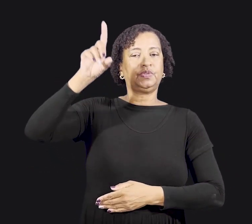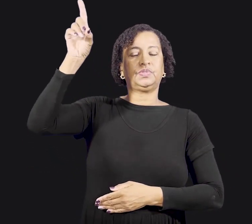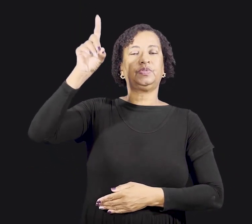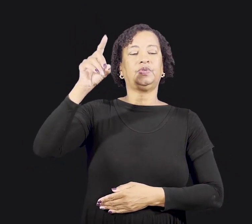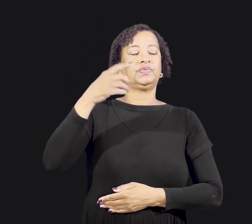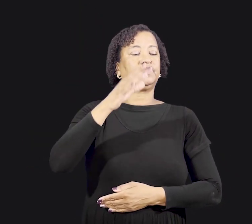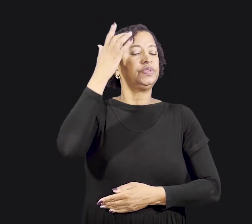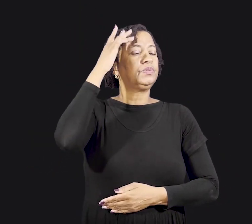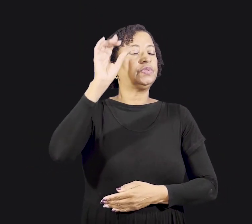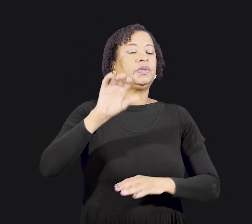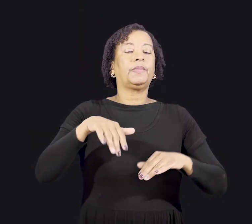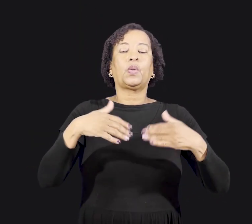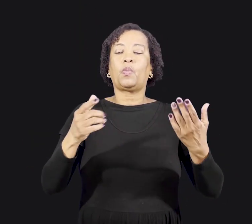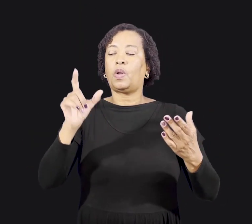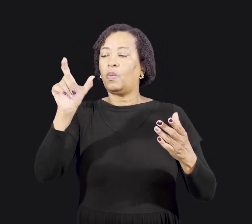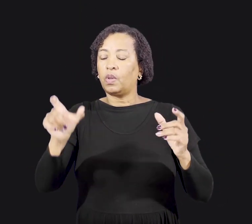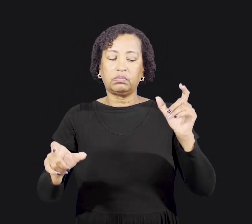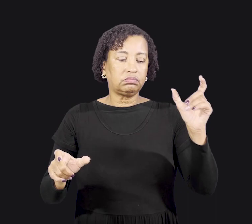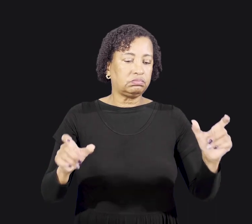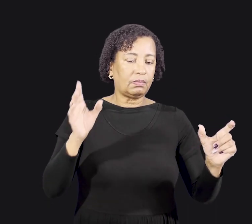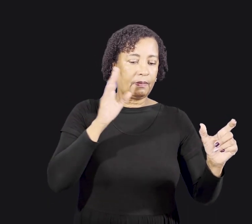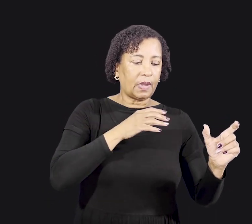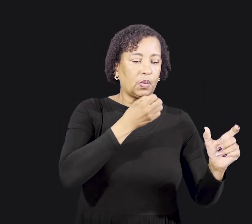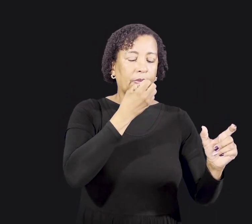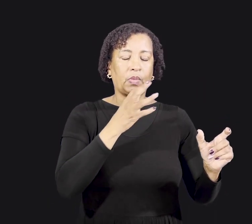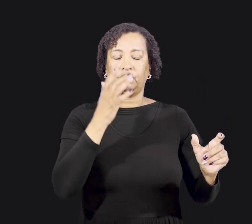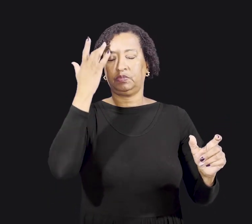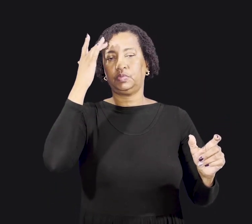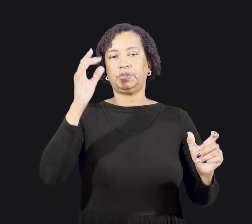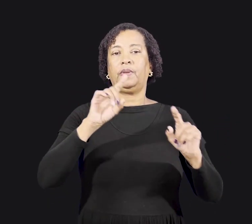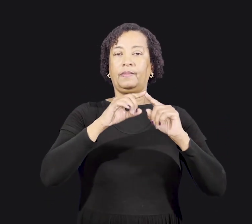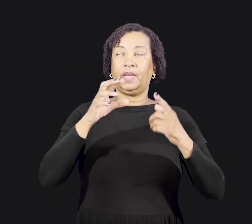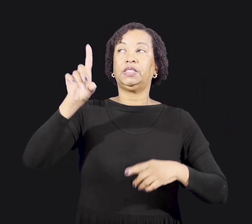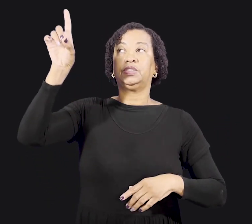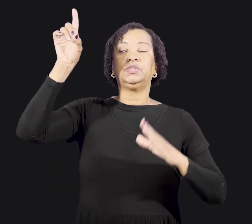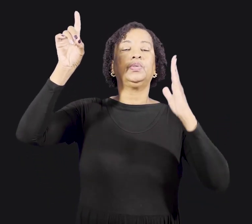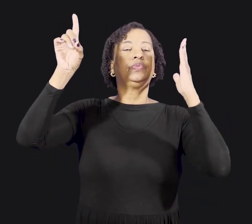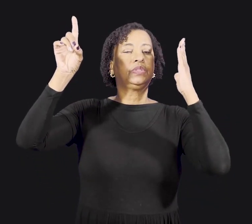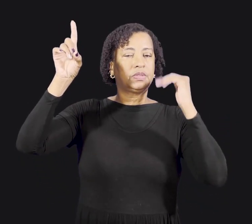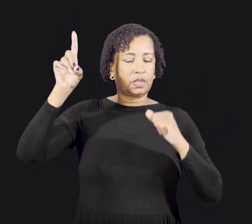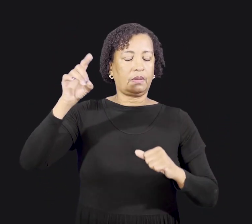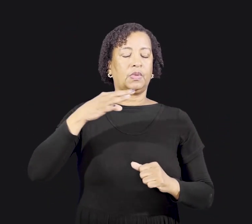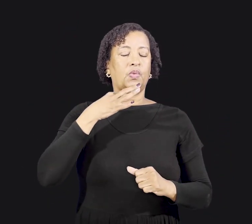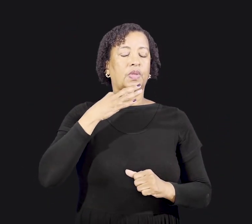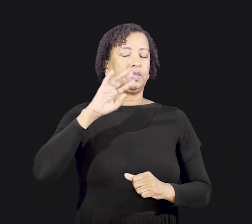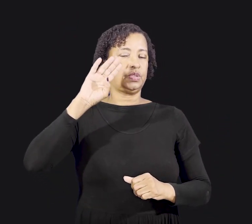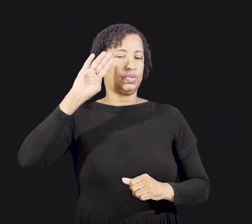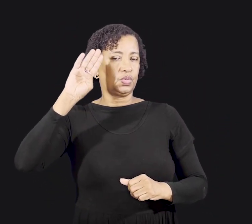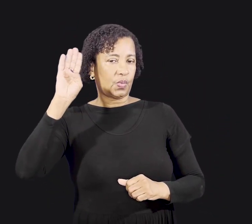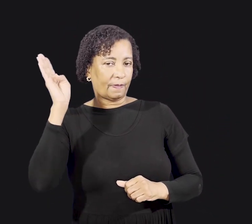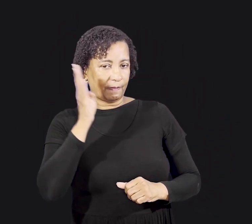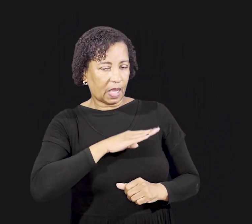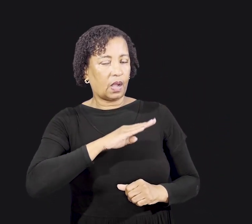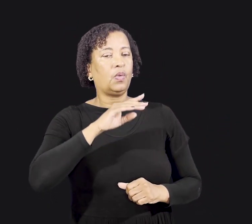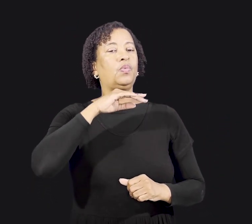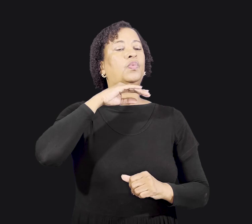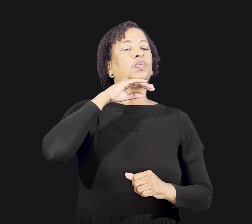nem distinguir um do outro, mas Deus consegue. Deus sabe quem é joio e quem é trigo, e sua intervenção dará